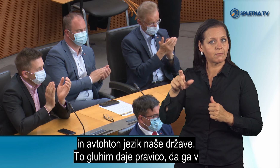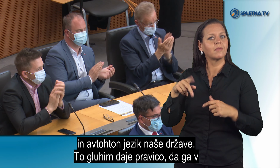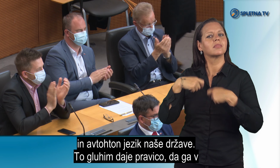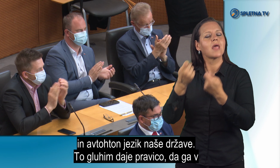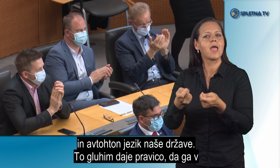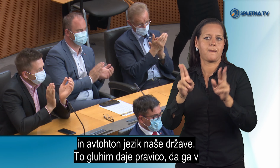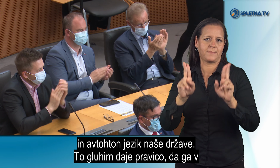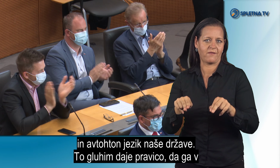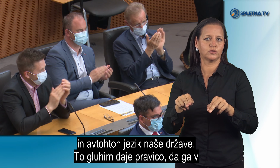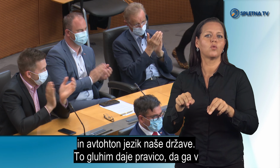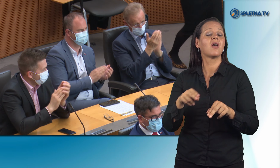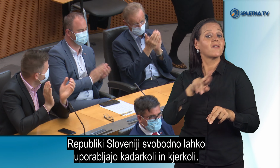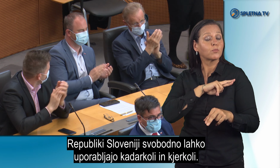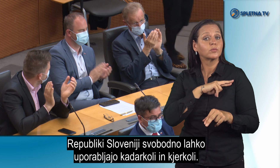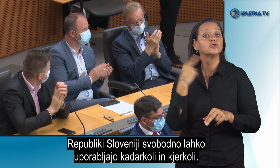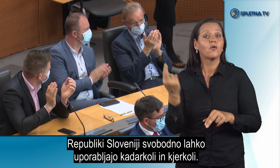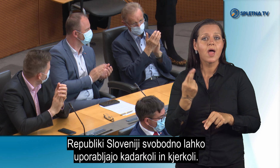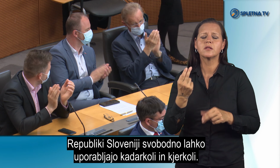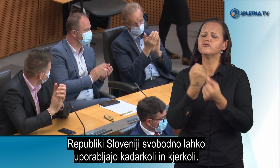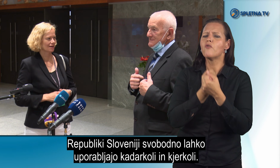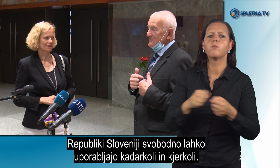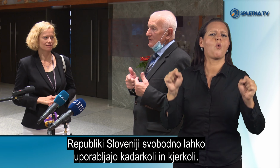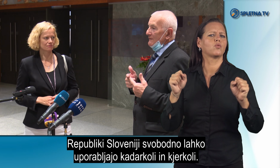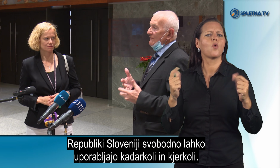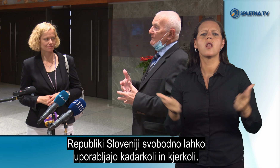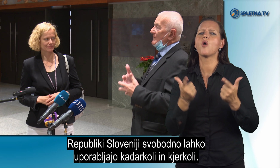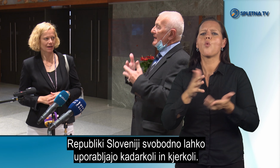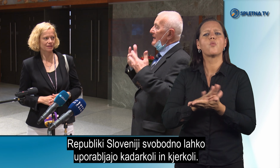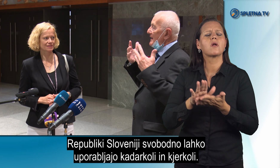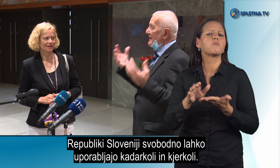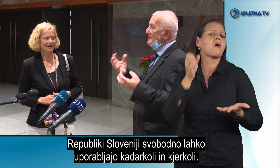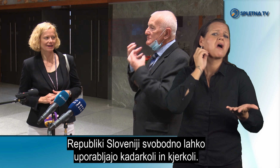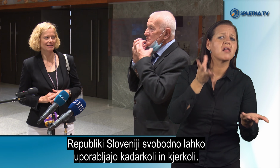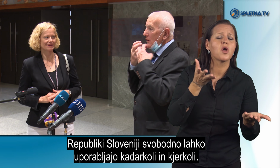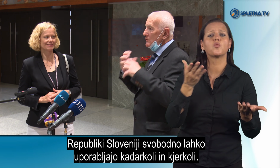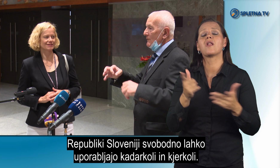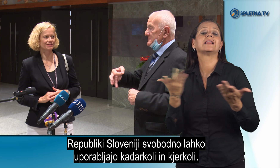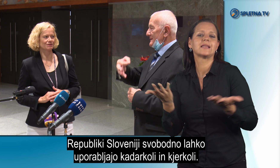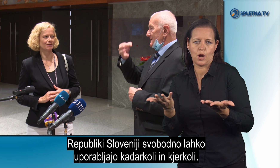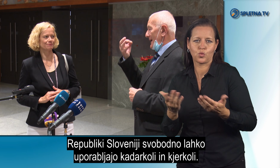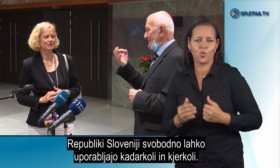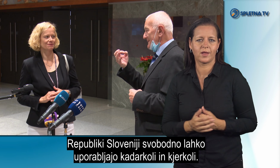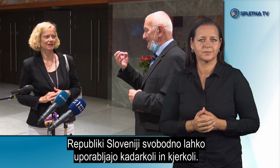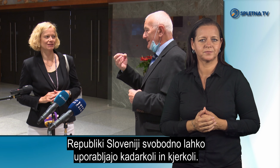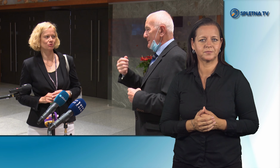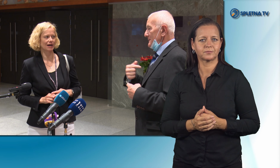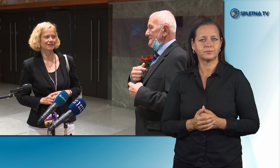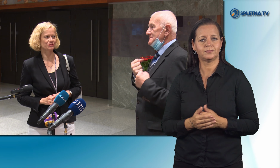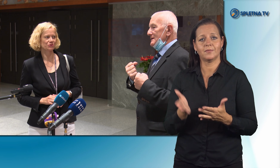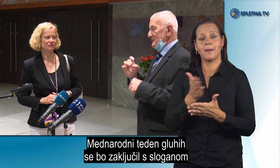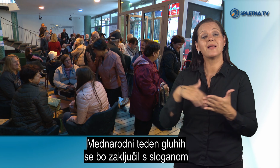To gluhim daje pravico, da ga v Republiki Sloveniji svobodno lahko uporabljajo kadarkoli in